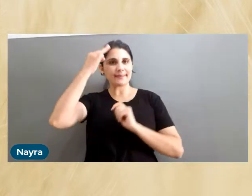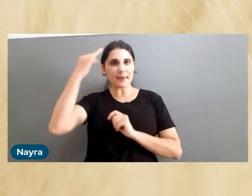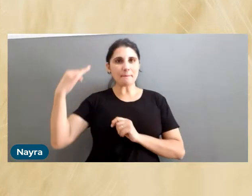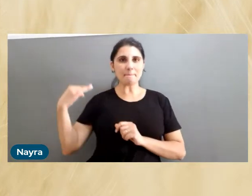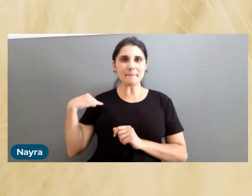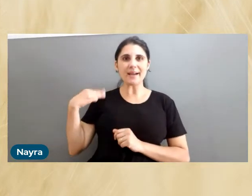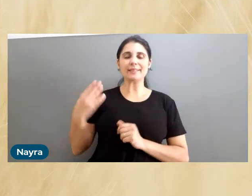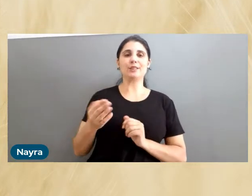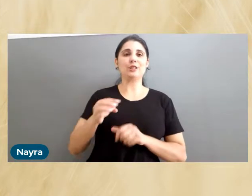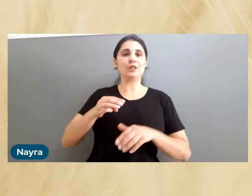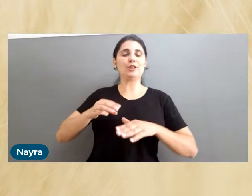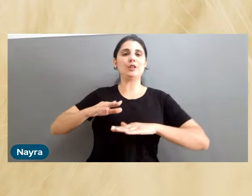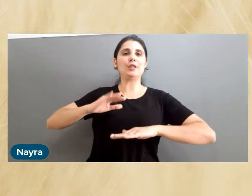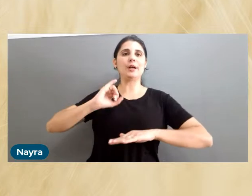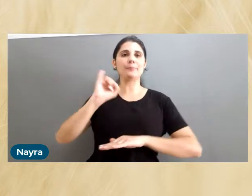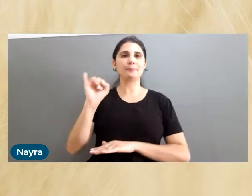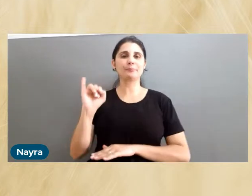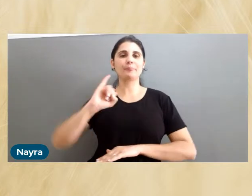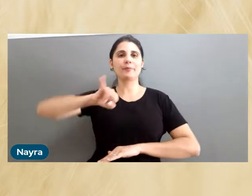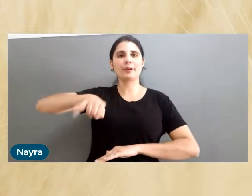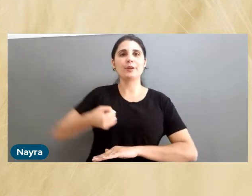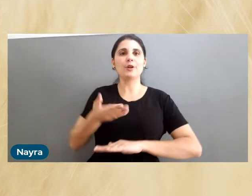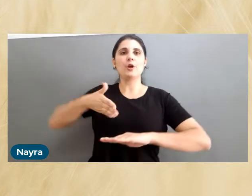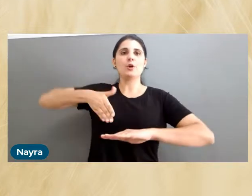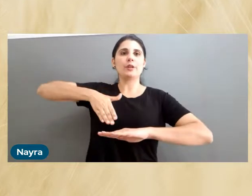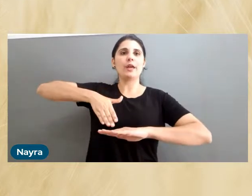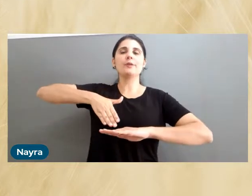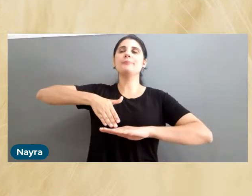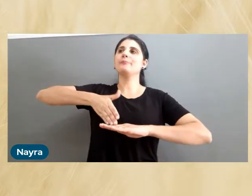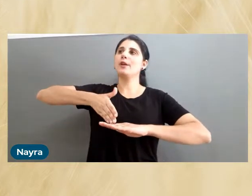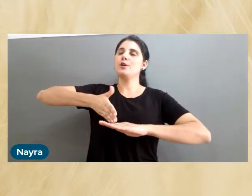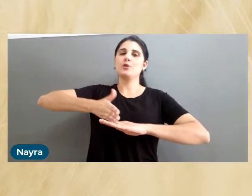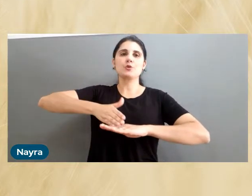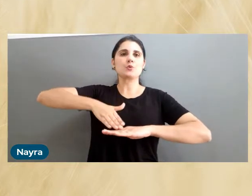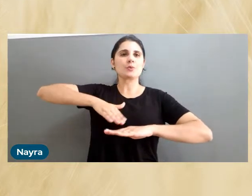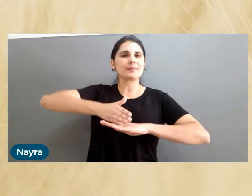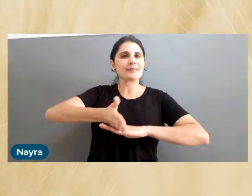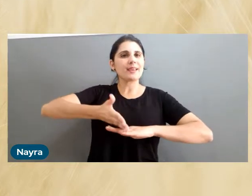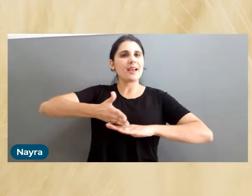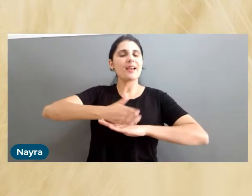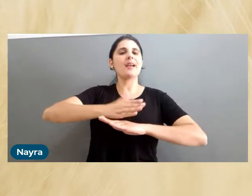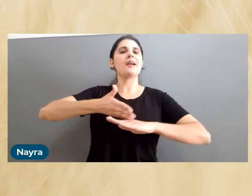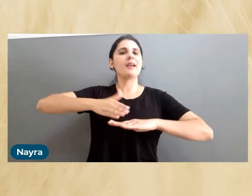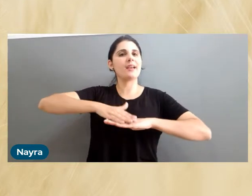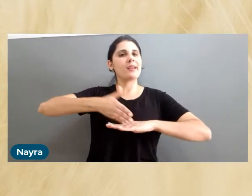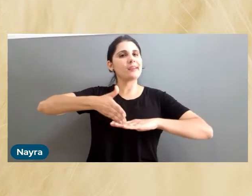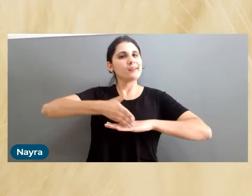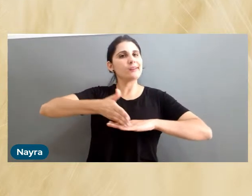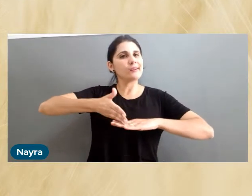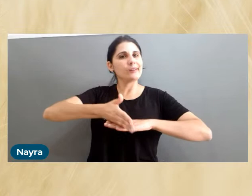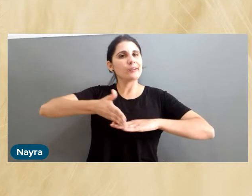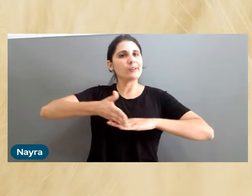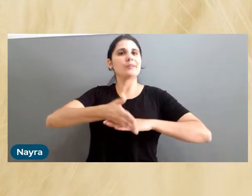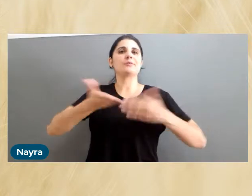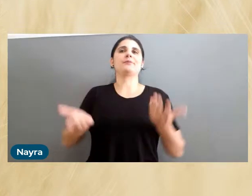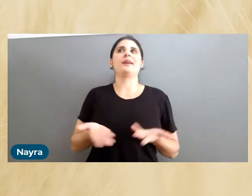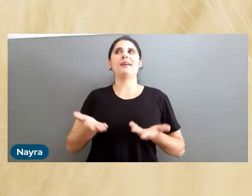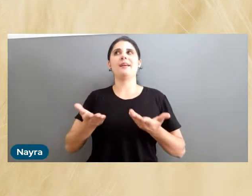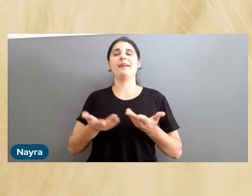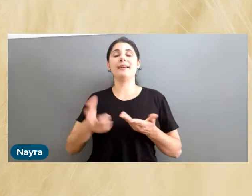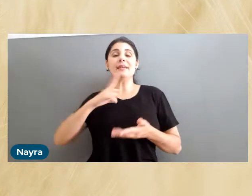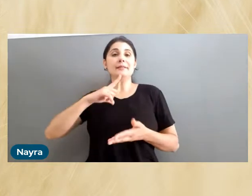figura. Nada de errado com isso, sensibiliza as pessoas, é bonitinho ver as crianças brincando com o presépio. Só que quando